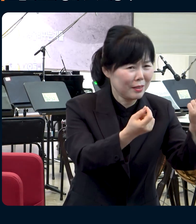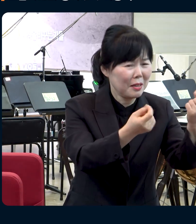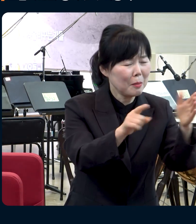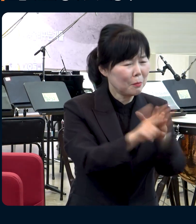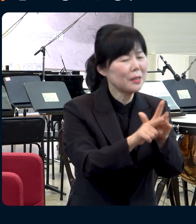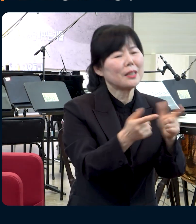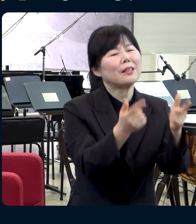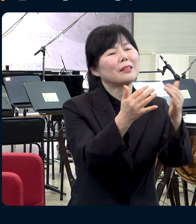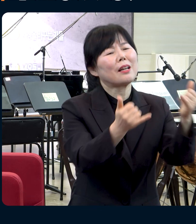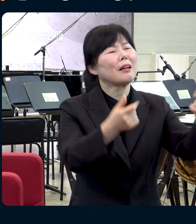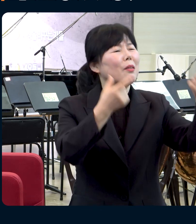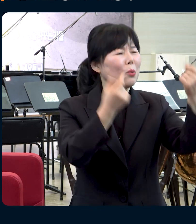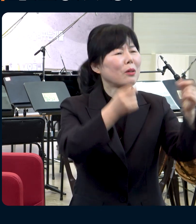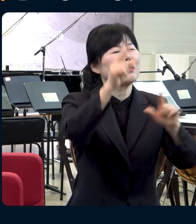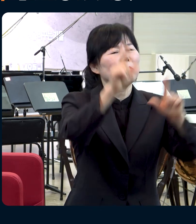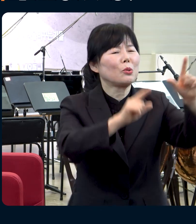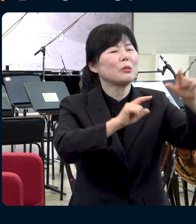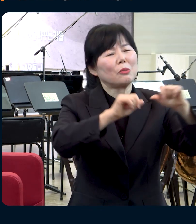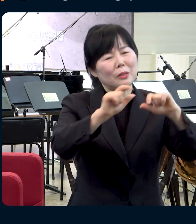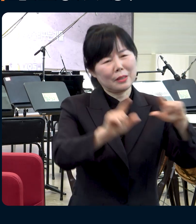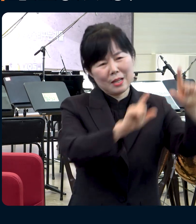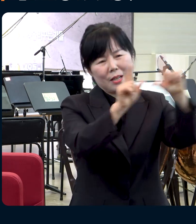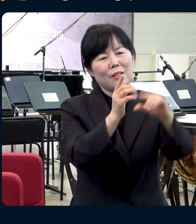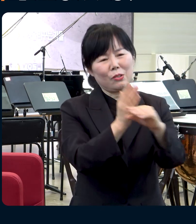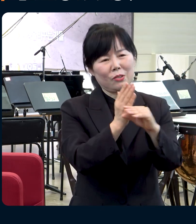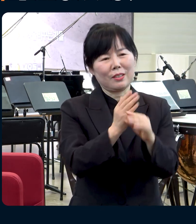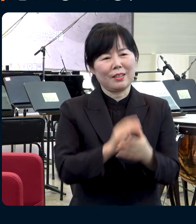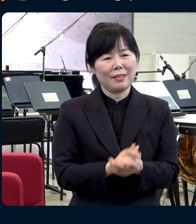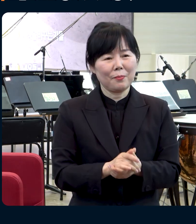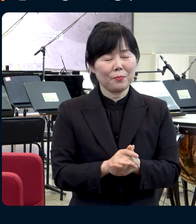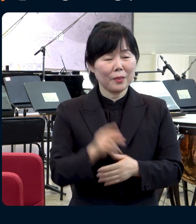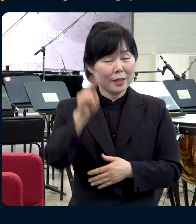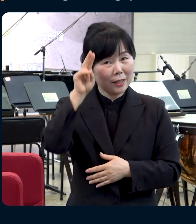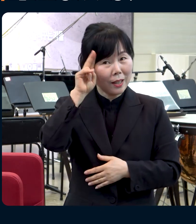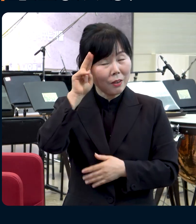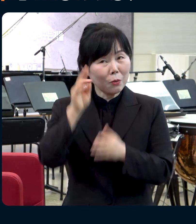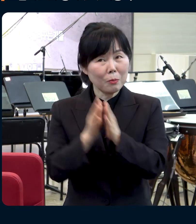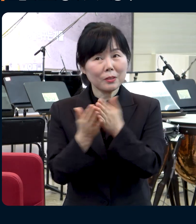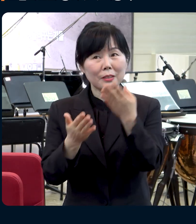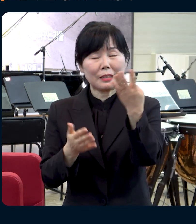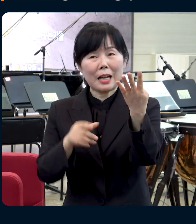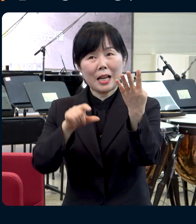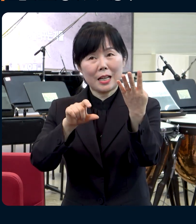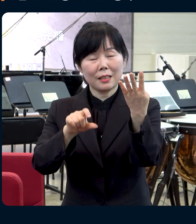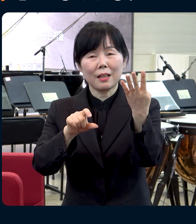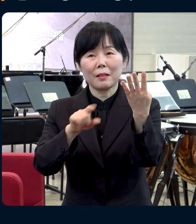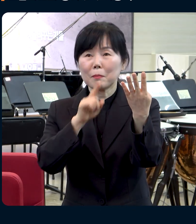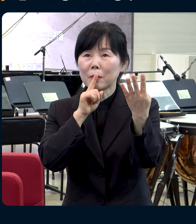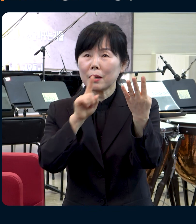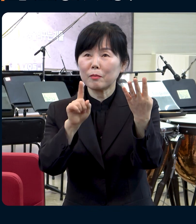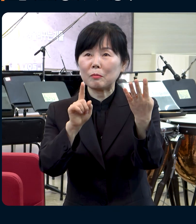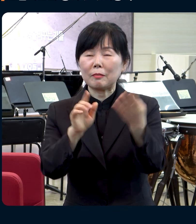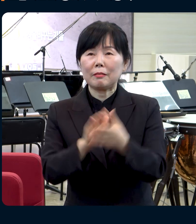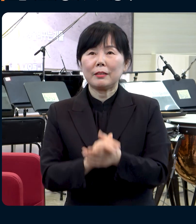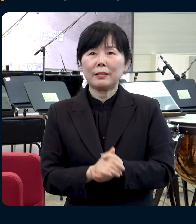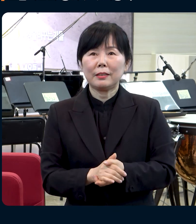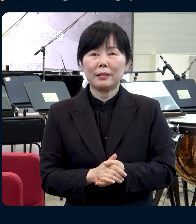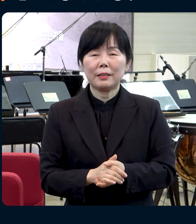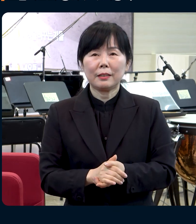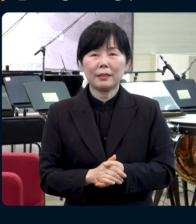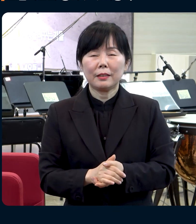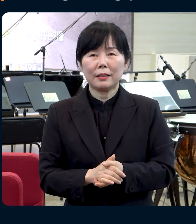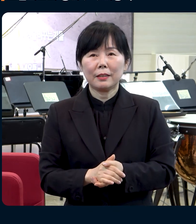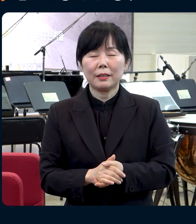마음을 가지라는 것, 이런 것입니다. 그래서 여러분, 야고보서 4장 4절에서는요 다음과 같이 경고합니다. 우리 같이 한번